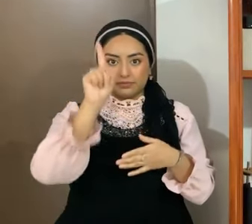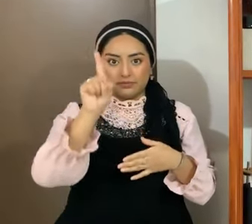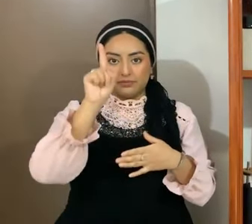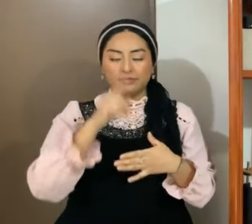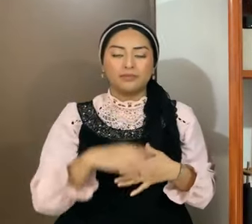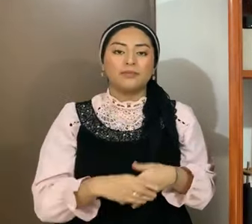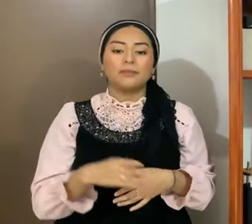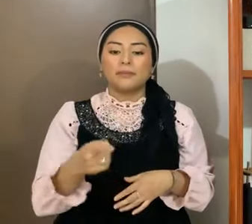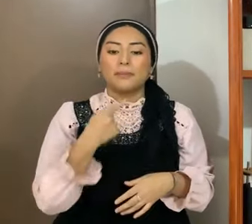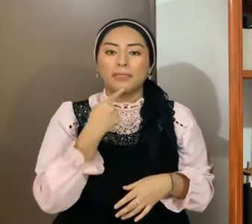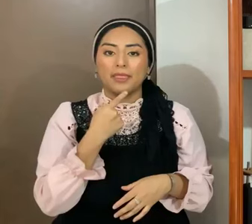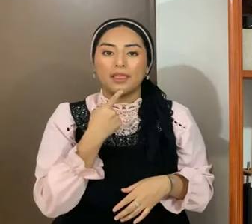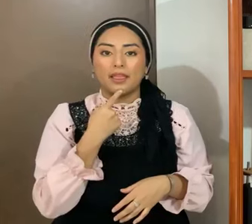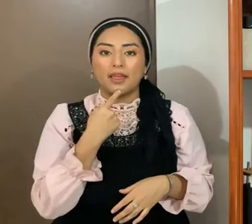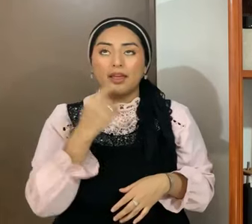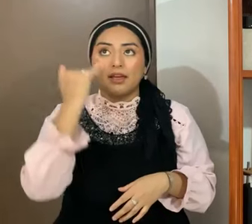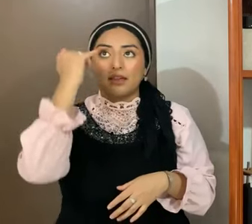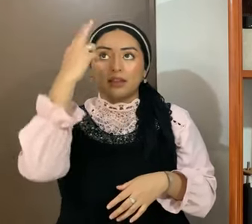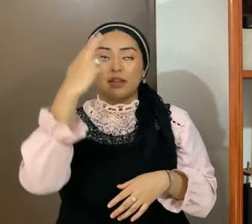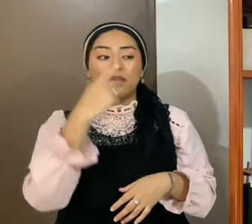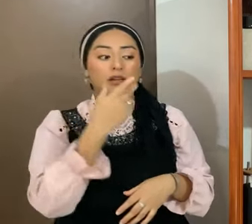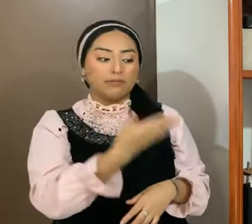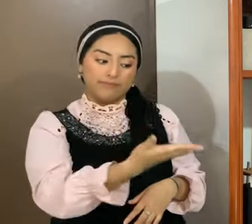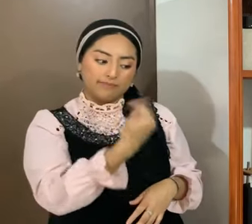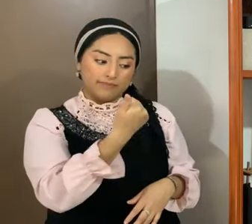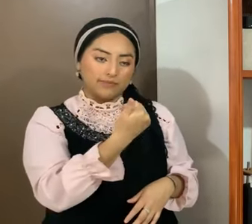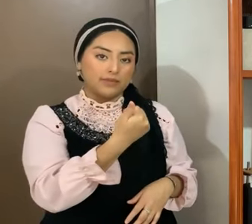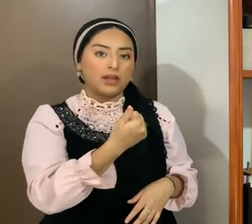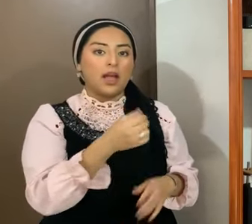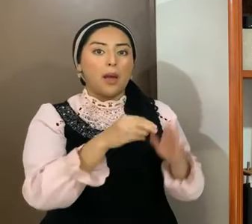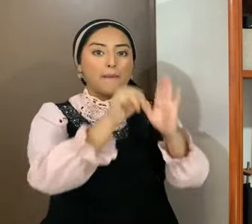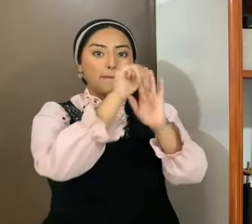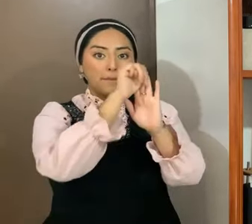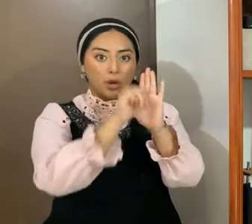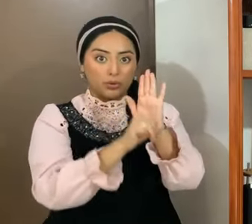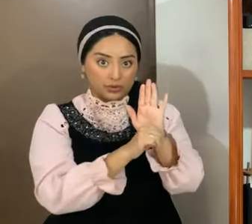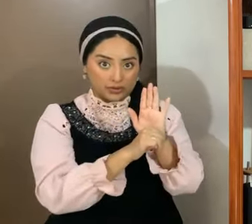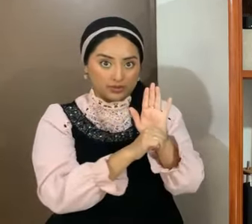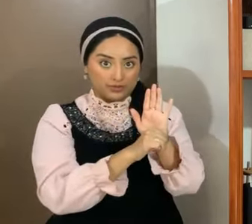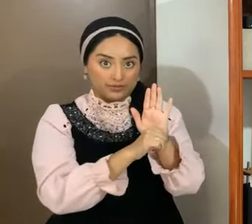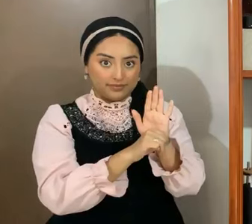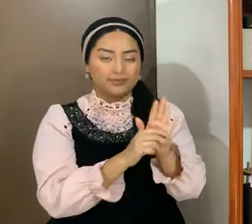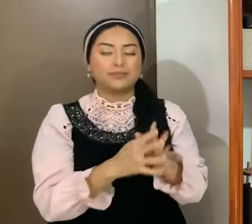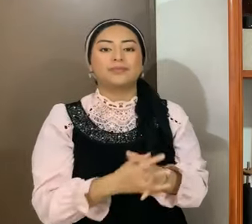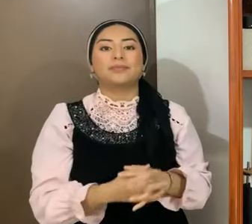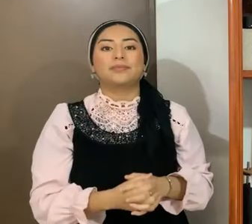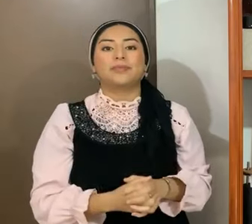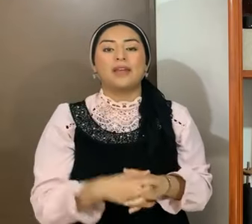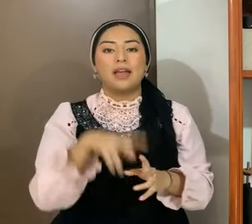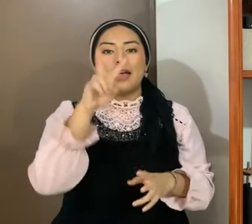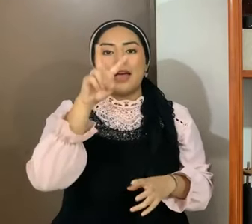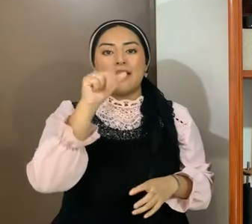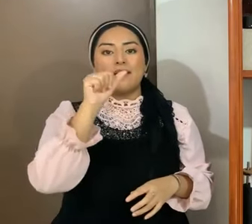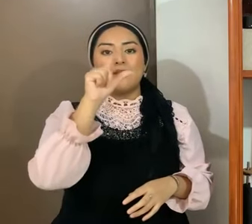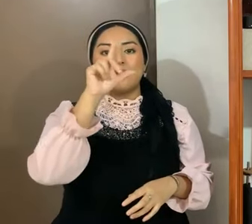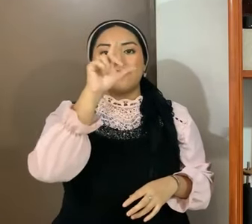1, verso 1 y dice, llamó Yahweh a Moisés. Ahí está. Y él llamó.